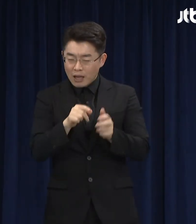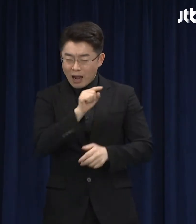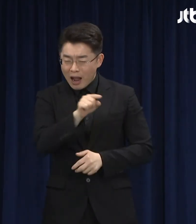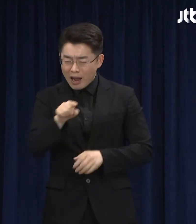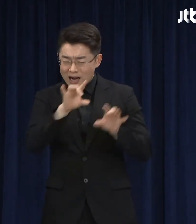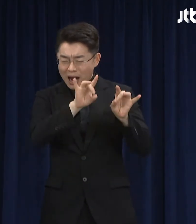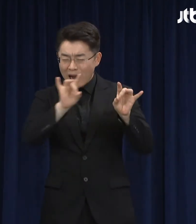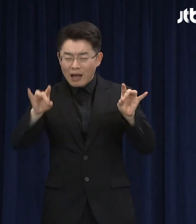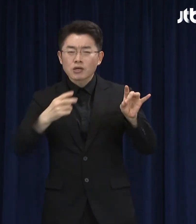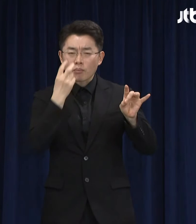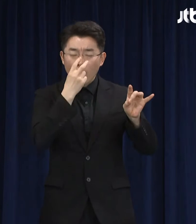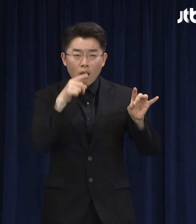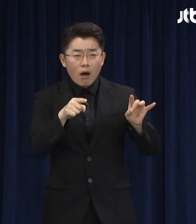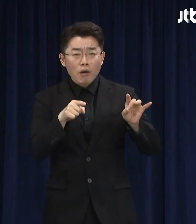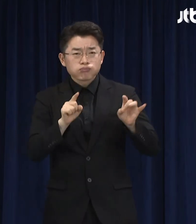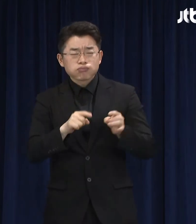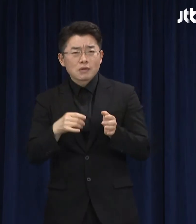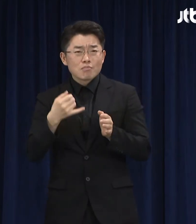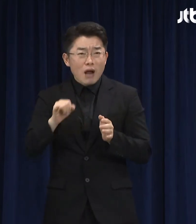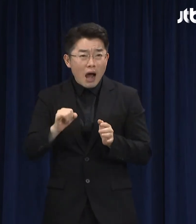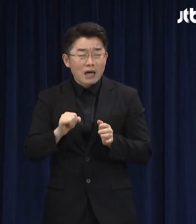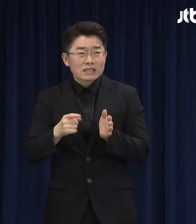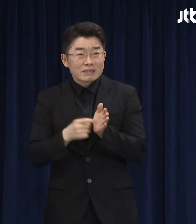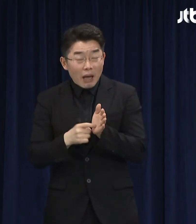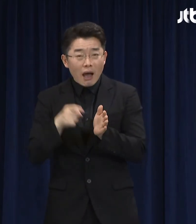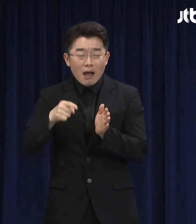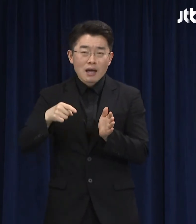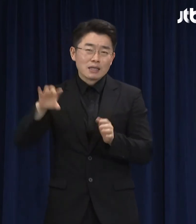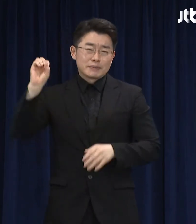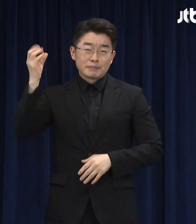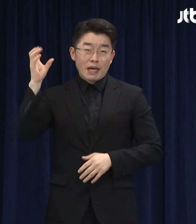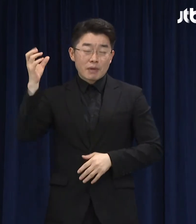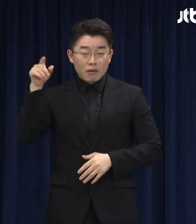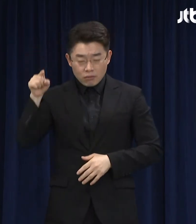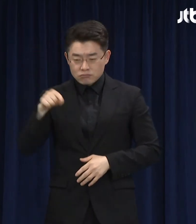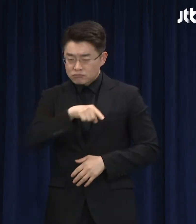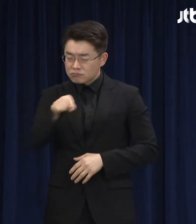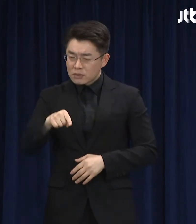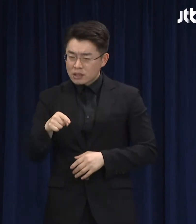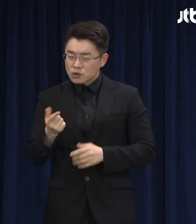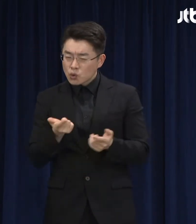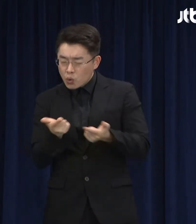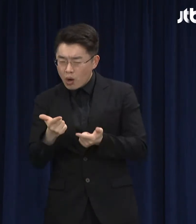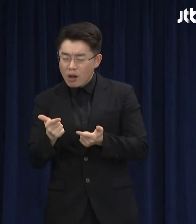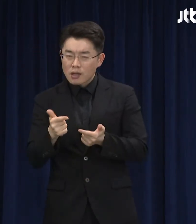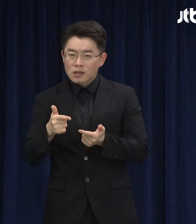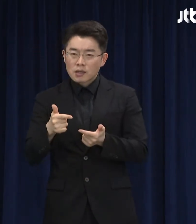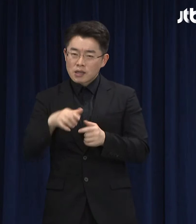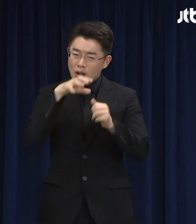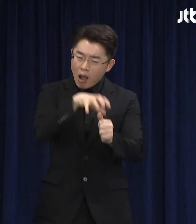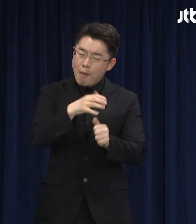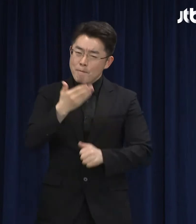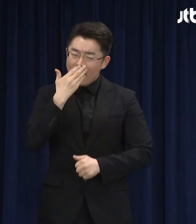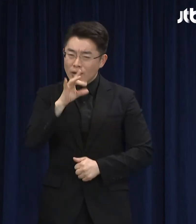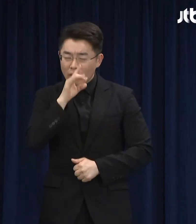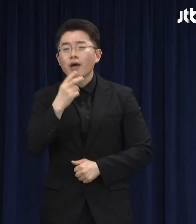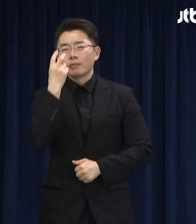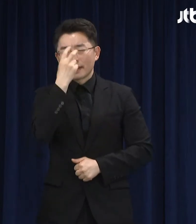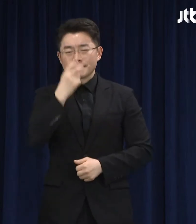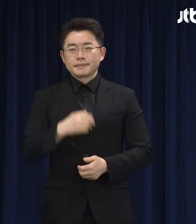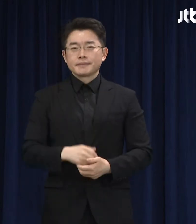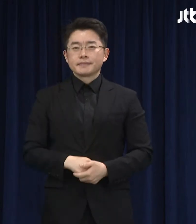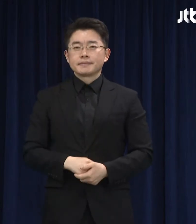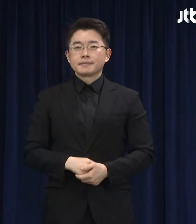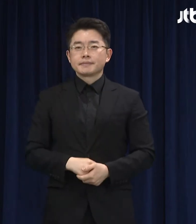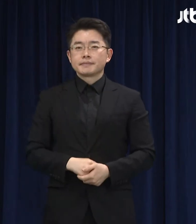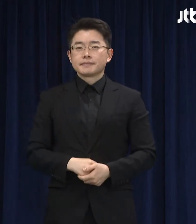상황이 발생하면 경보가 뜨고 그거에 따른 제어를 할 수 있는지 이 부분을 저희들이 중점적으로 확인을 하였습니다.